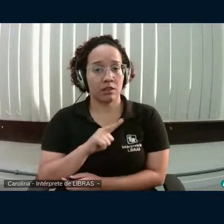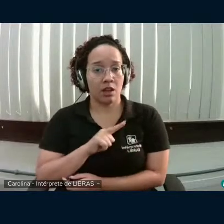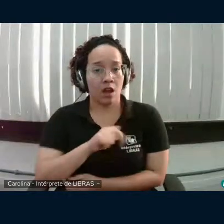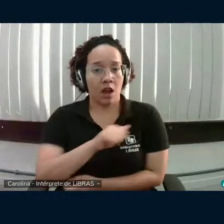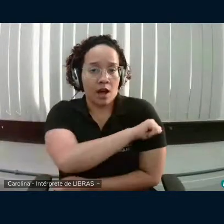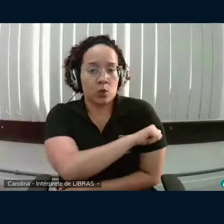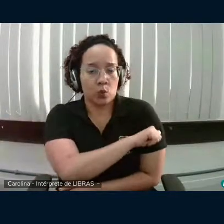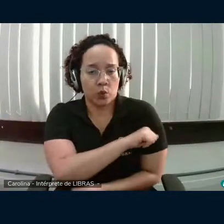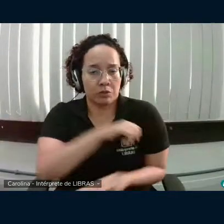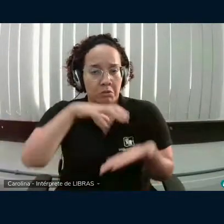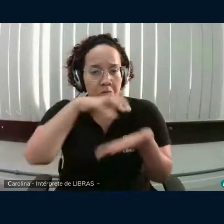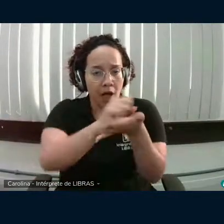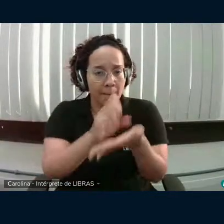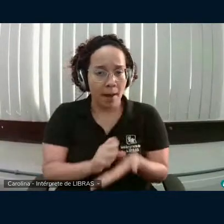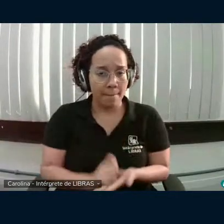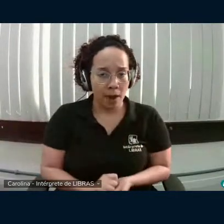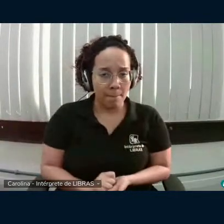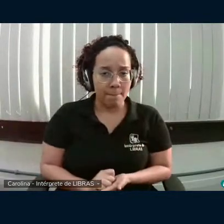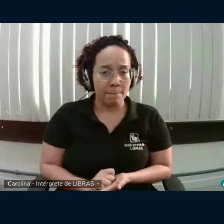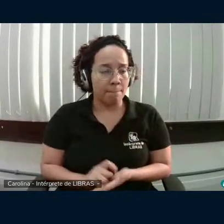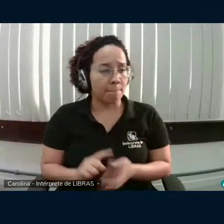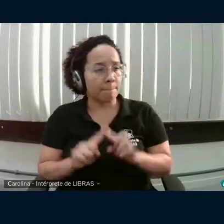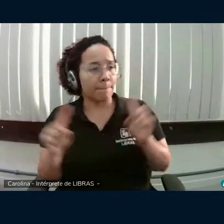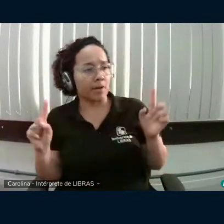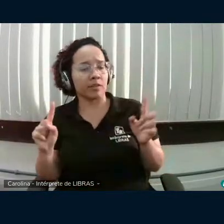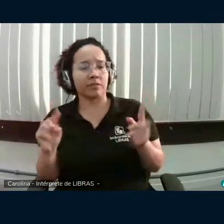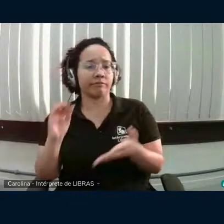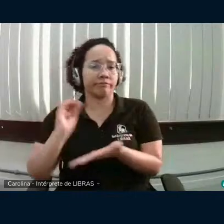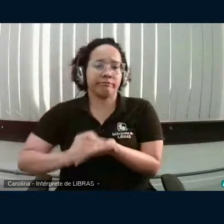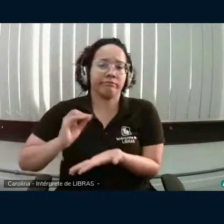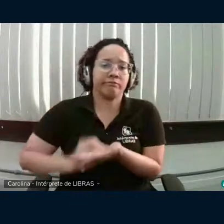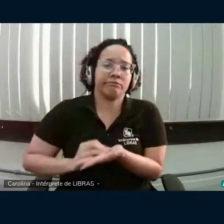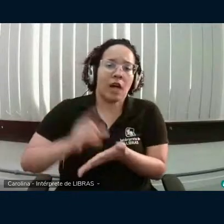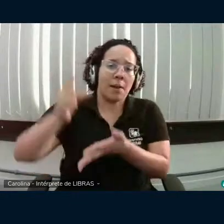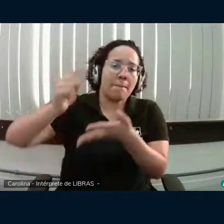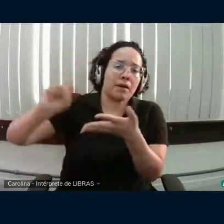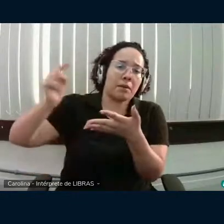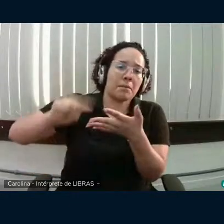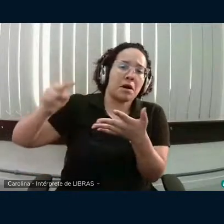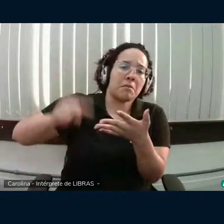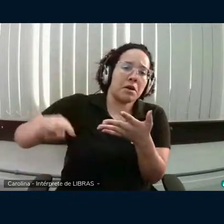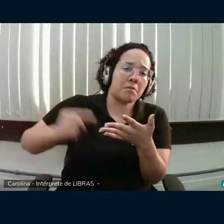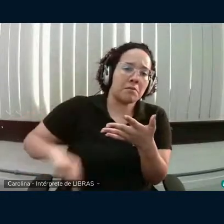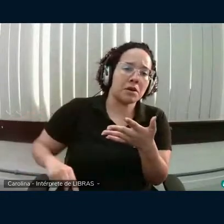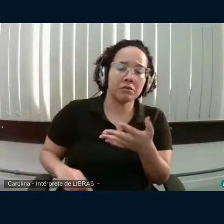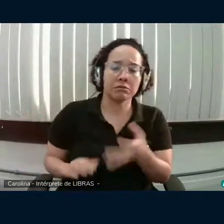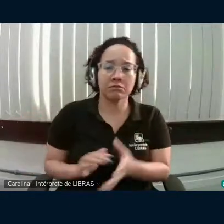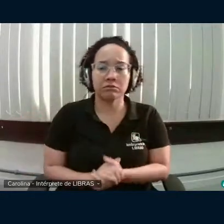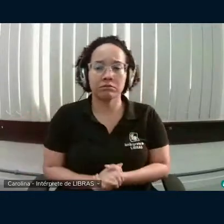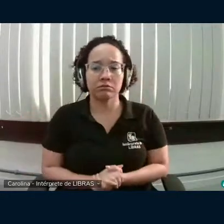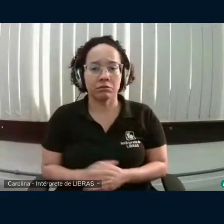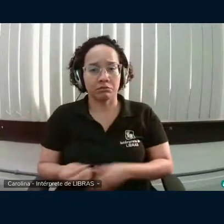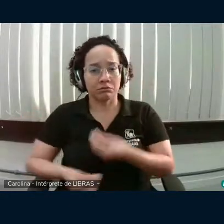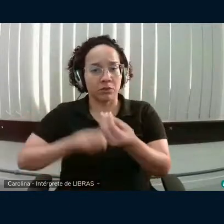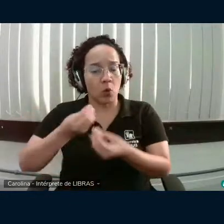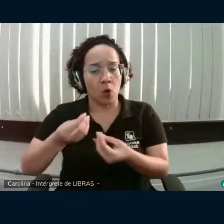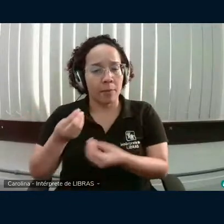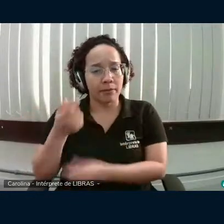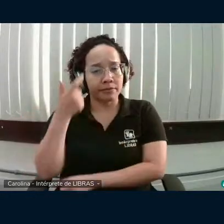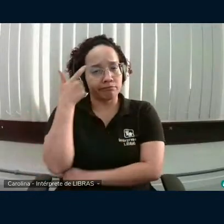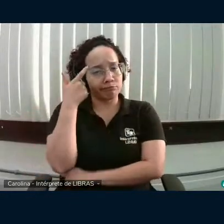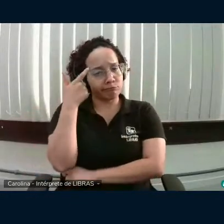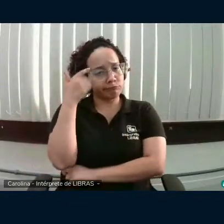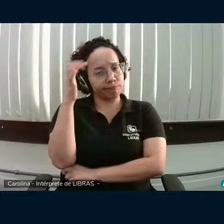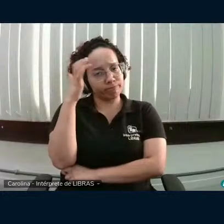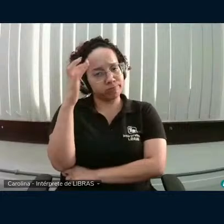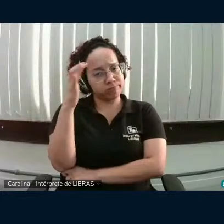não oferecem a atratividade necessária? Né? Se é isso, como é que a gente repensa os cursos com os professores que a gente tem? Porque não vai